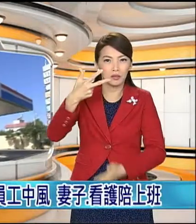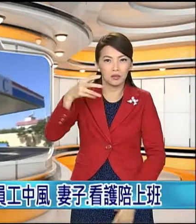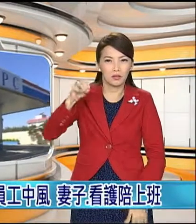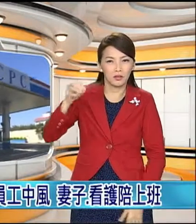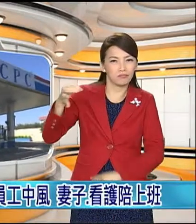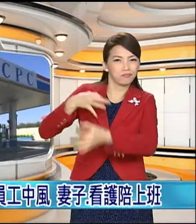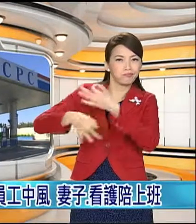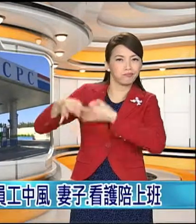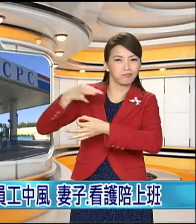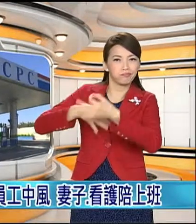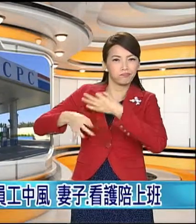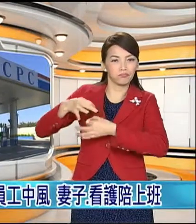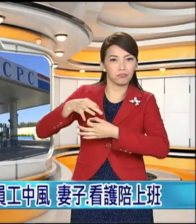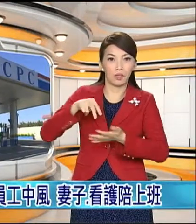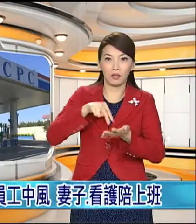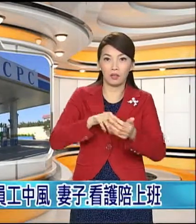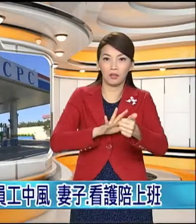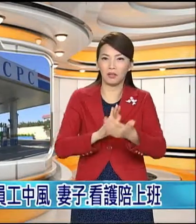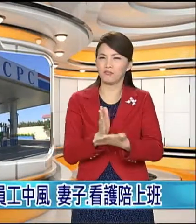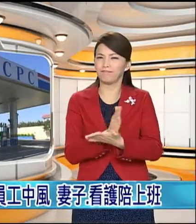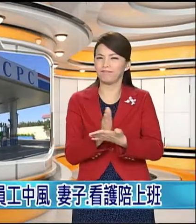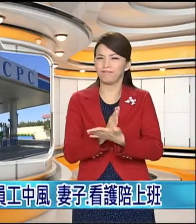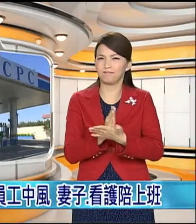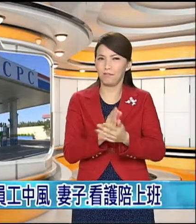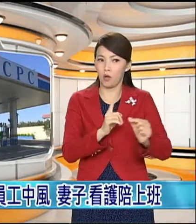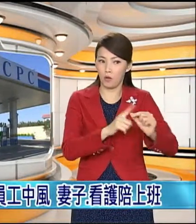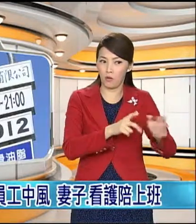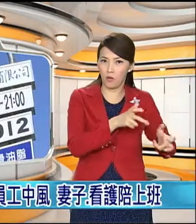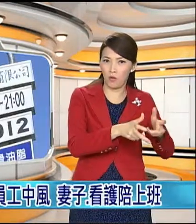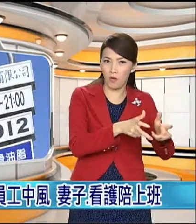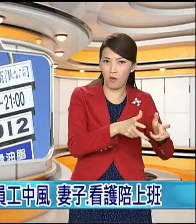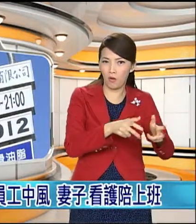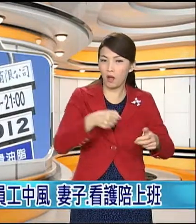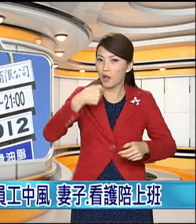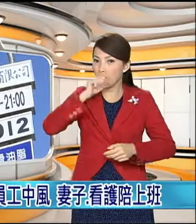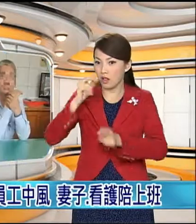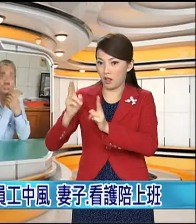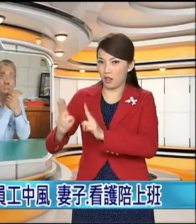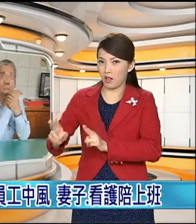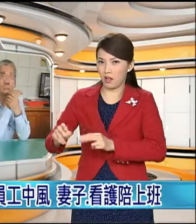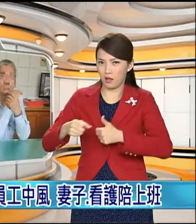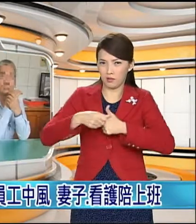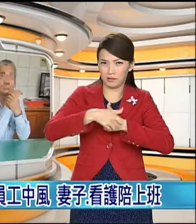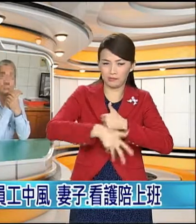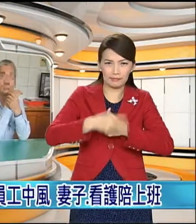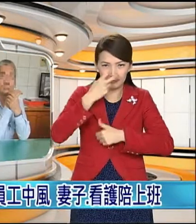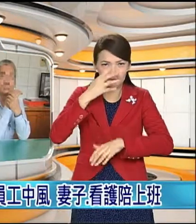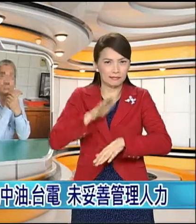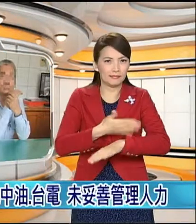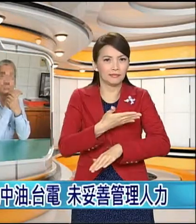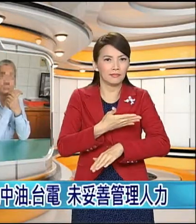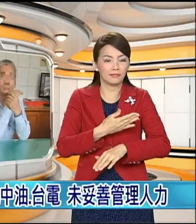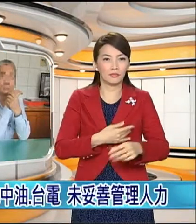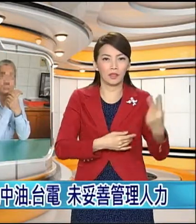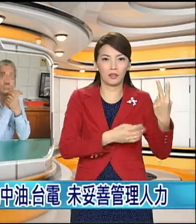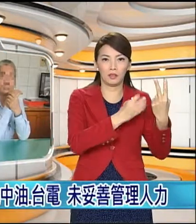击中油台电根本就没有妥善管理人力，从